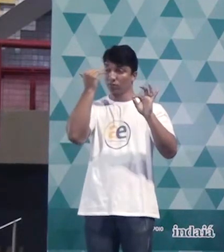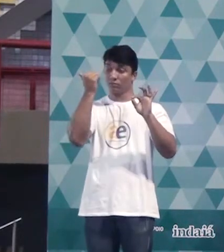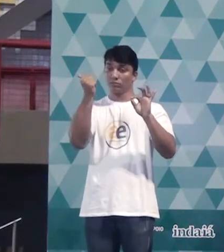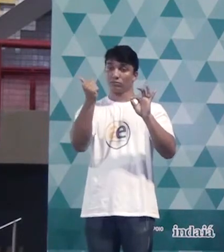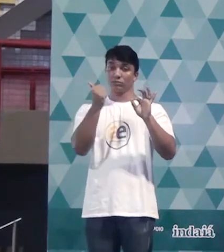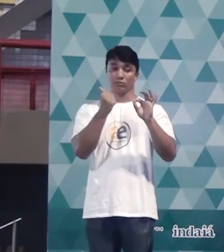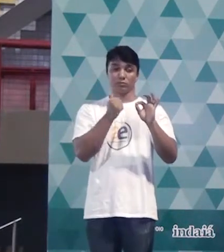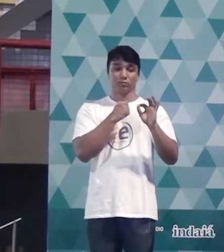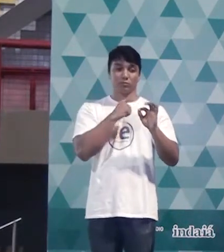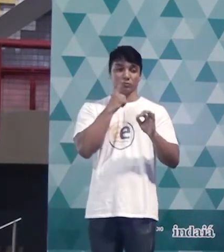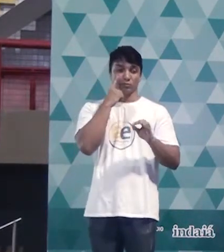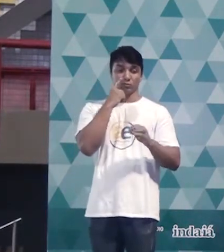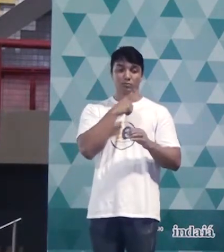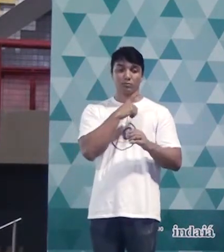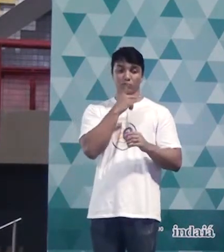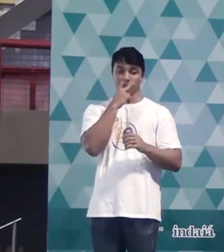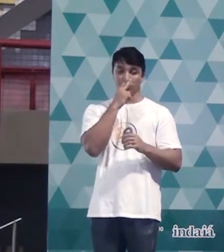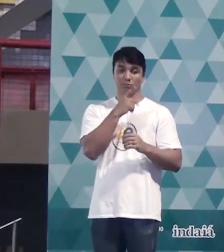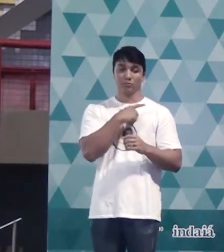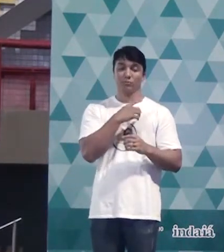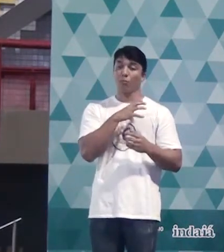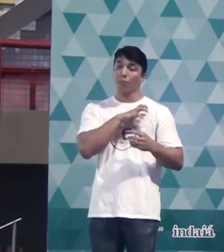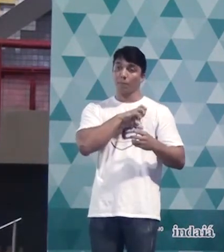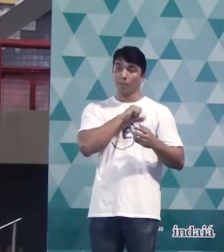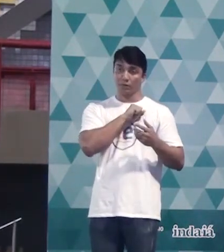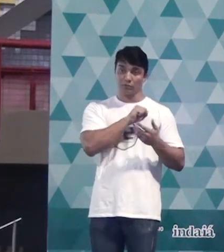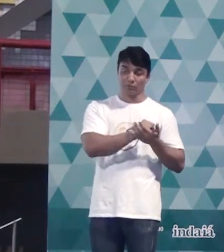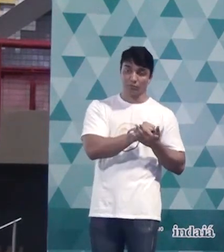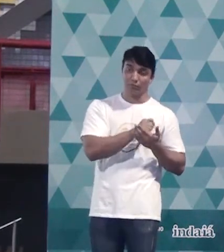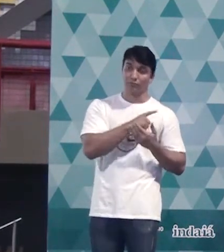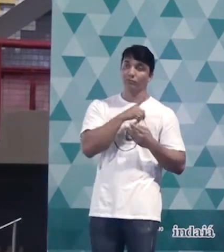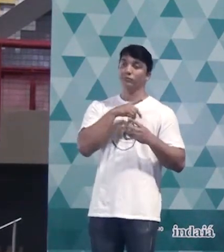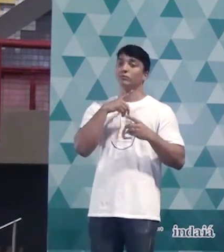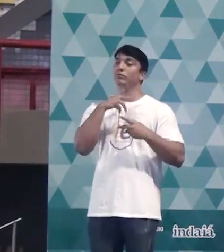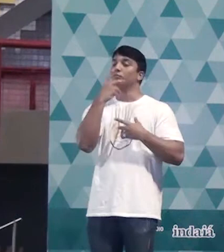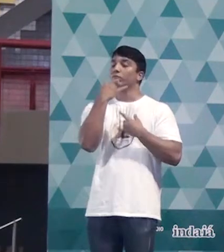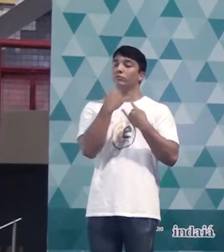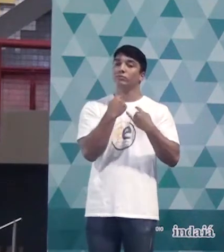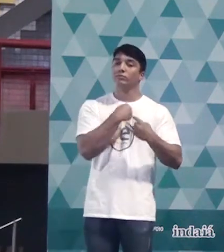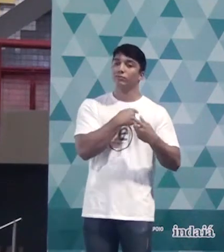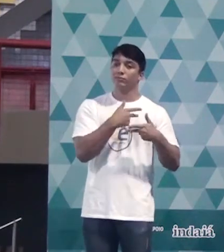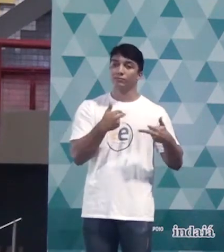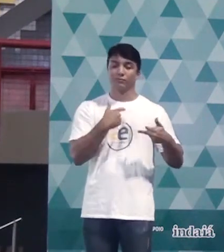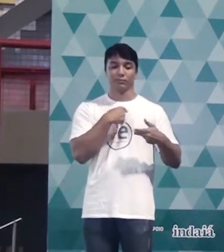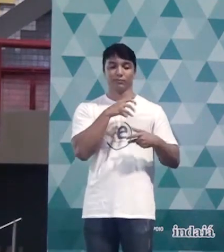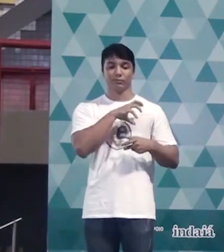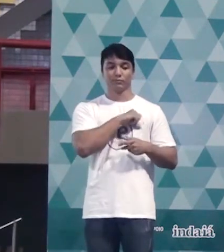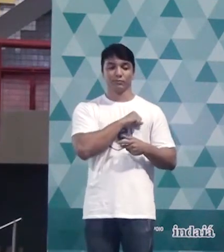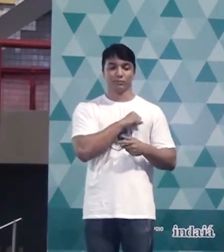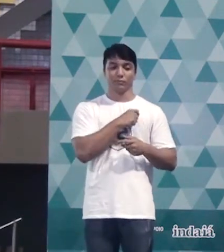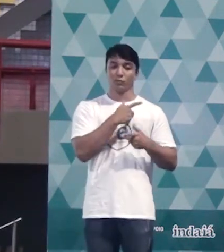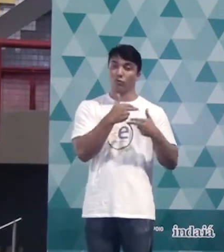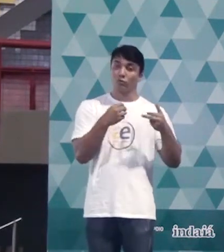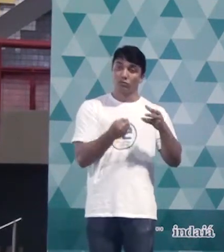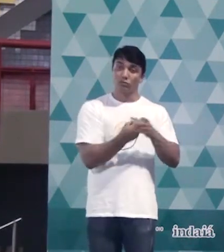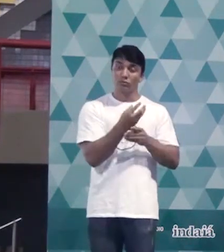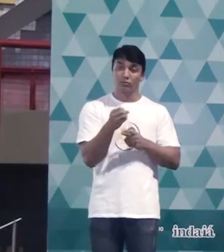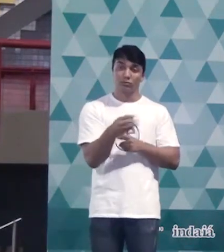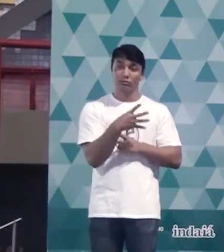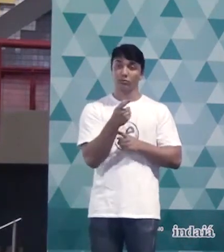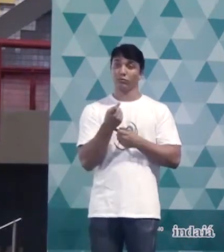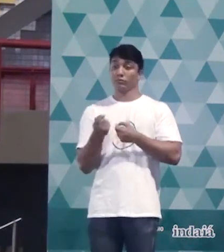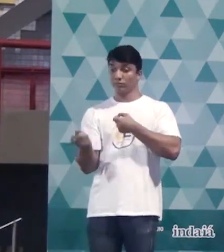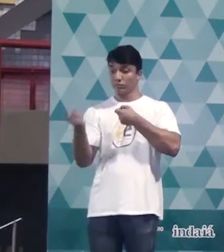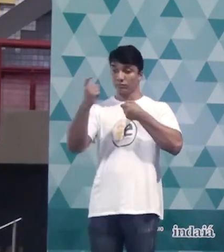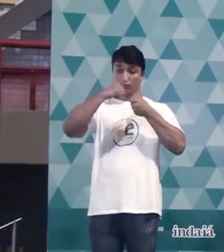Você me pergunta pela minha paixão. Digo que estou encantado com uma nova invenção. Eu vou